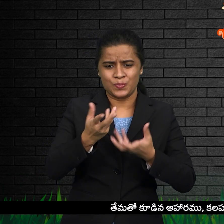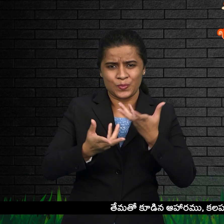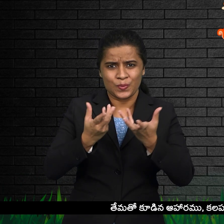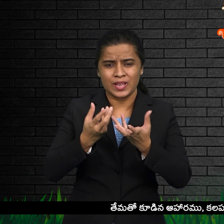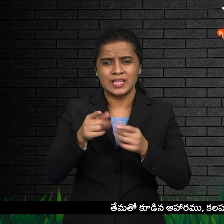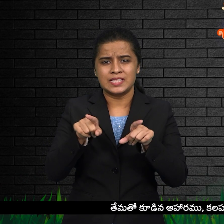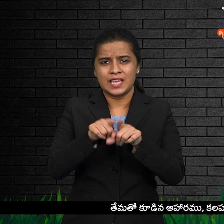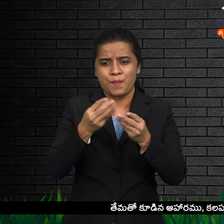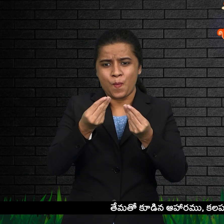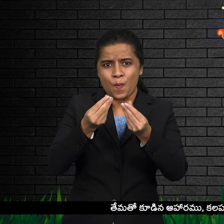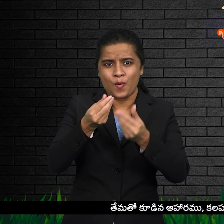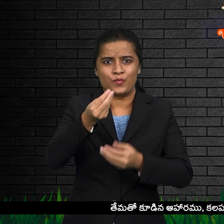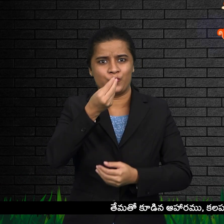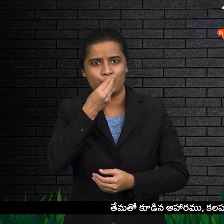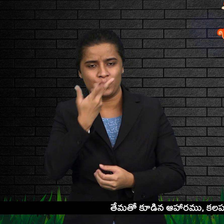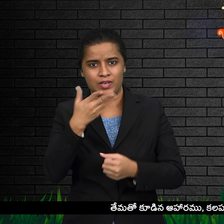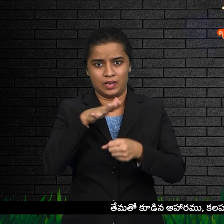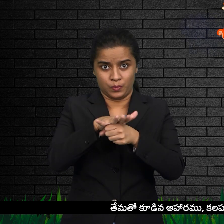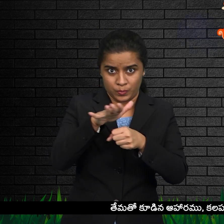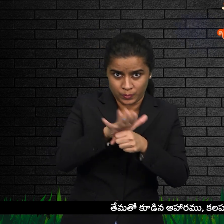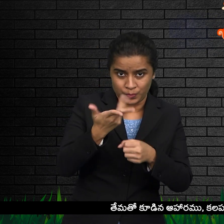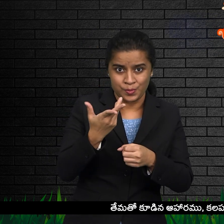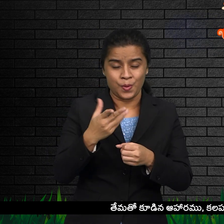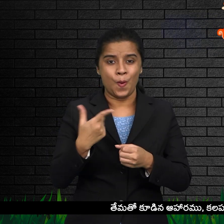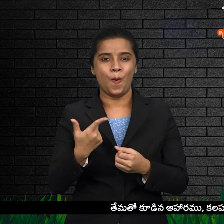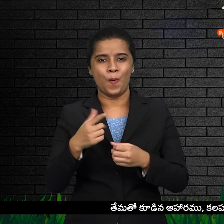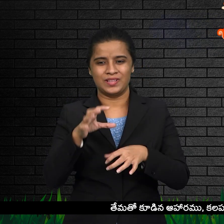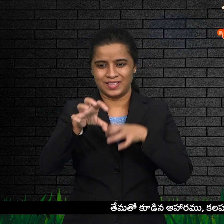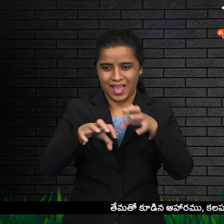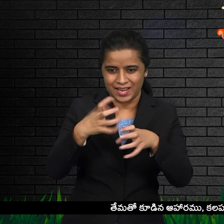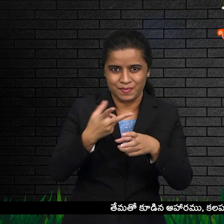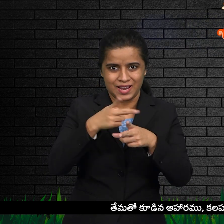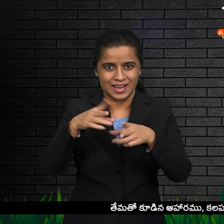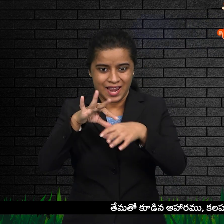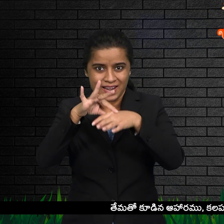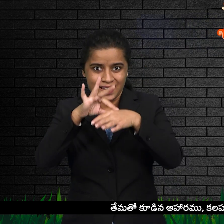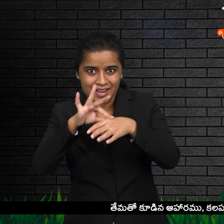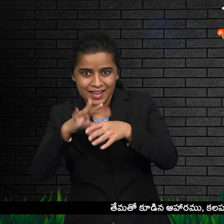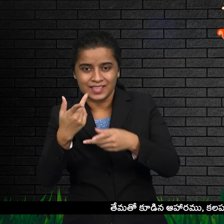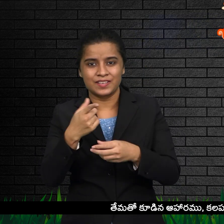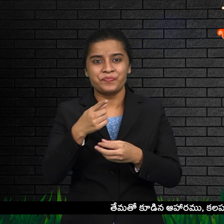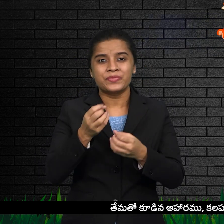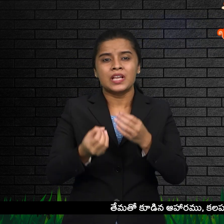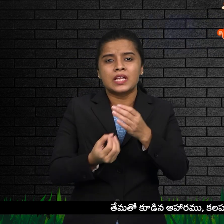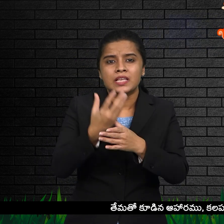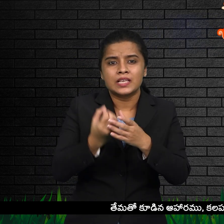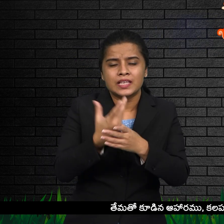తేమతో కూడిన ఆహారము, కలప లేదా తోలు వంటి పదార్థాలపై పడినప్పుడు